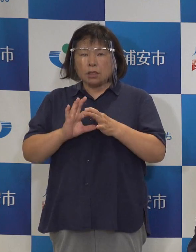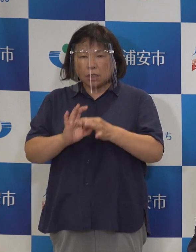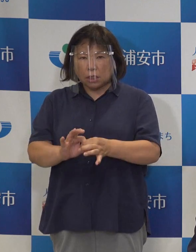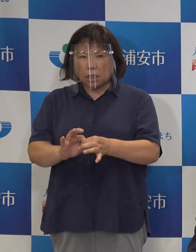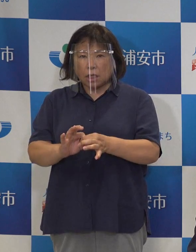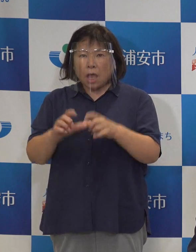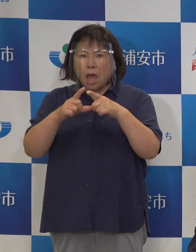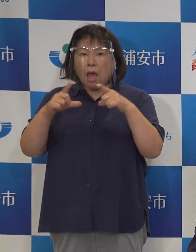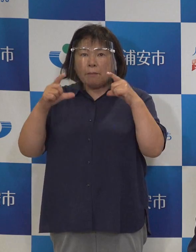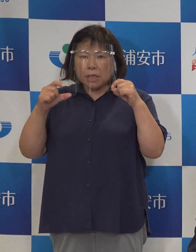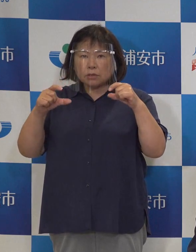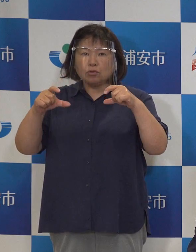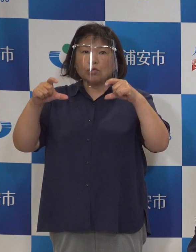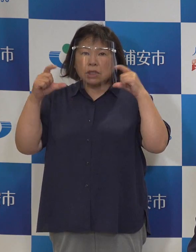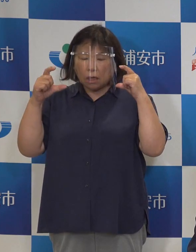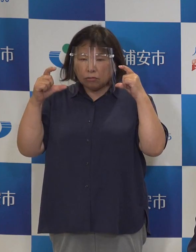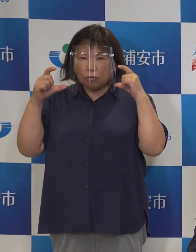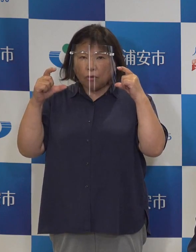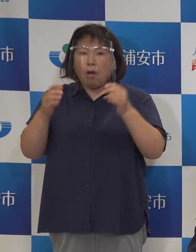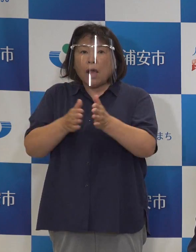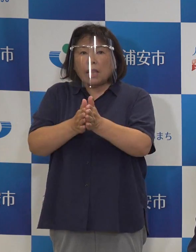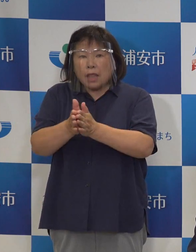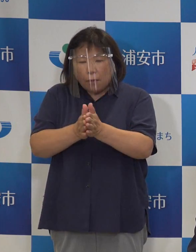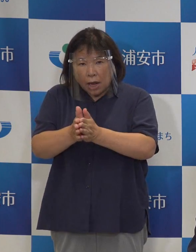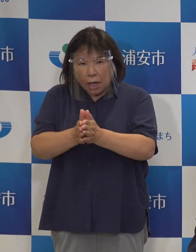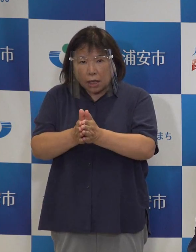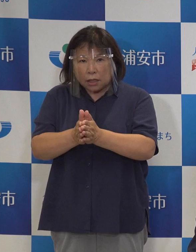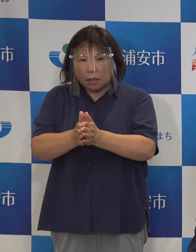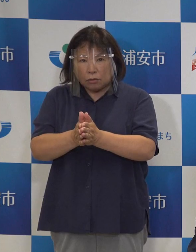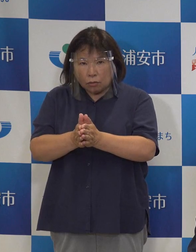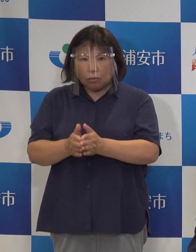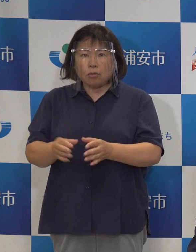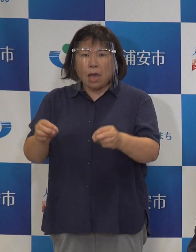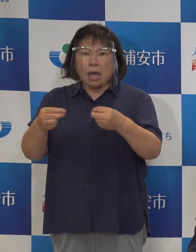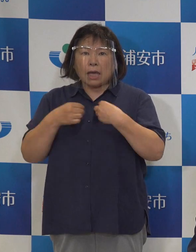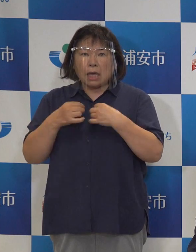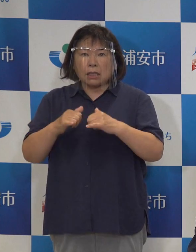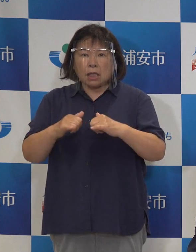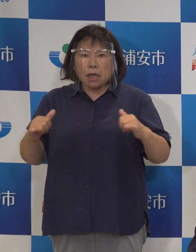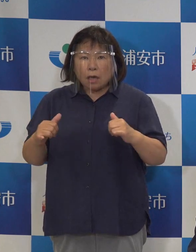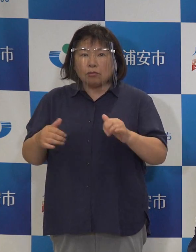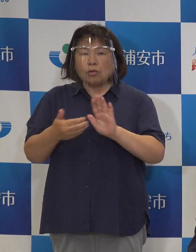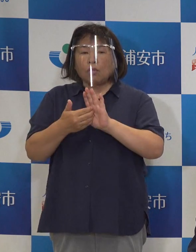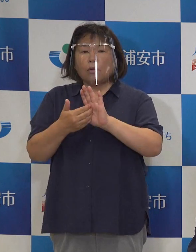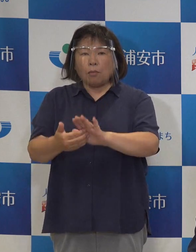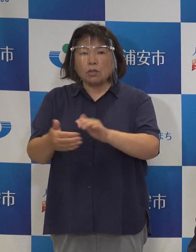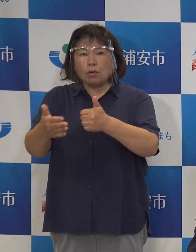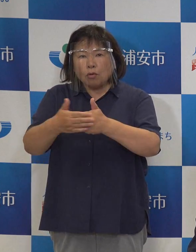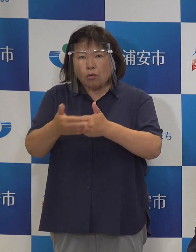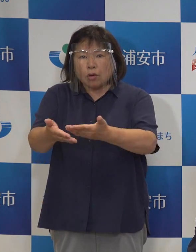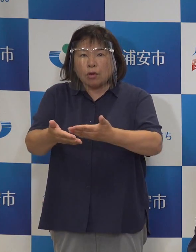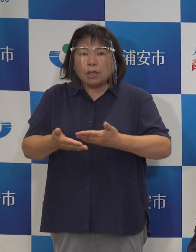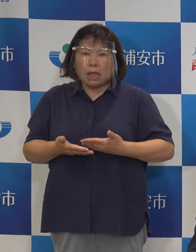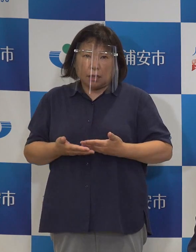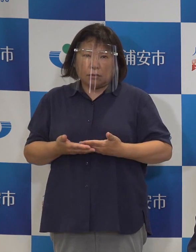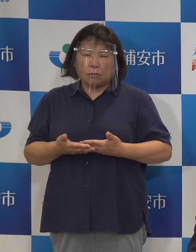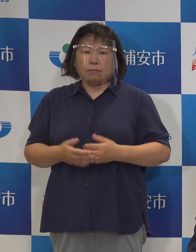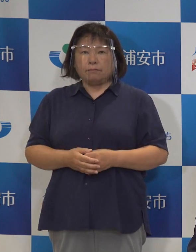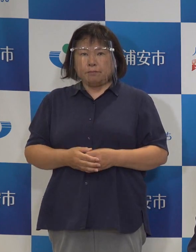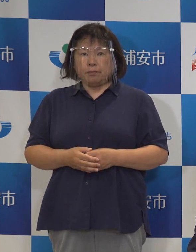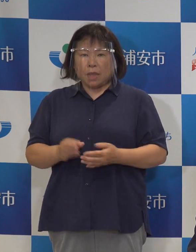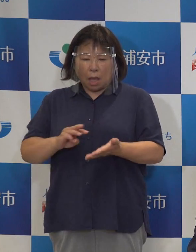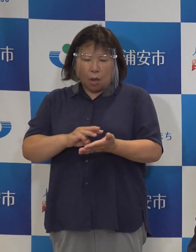引き続きマスクの着用や手洗いなどの感染拡大防止に御協力をいただくとともに